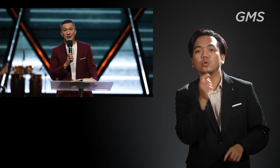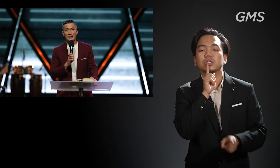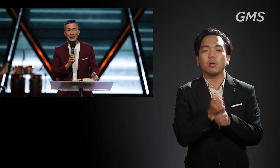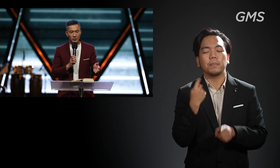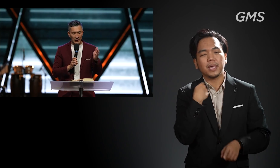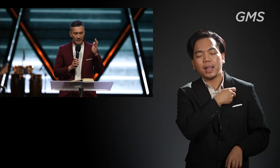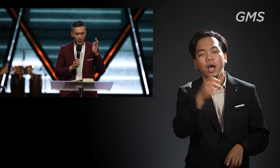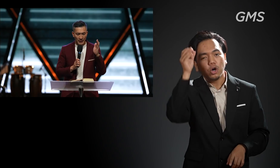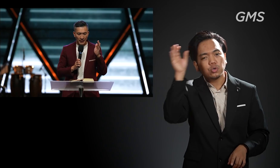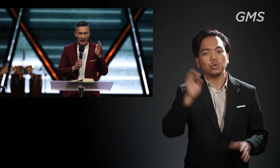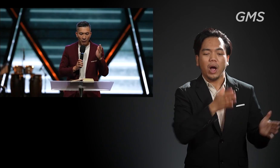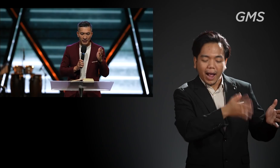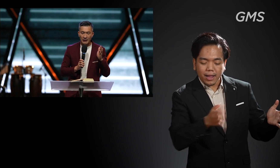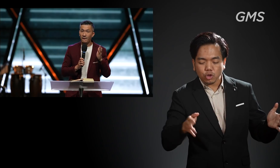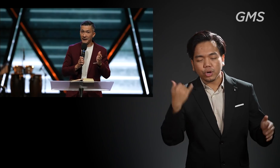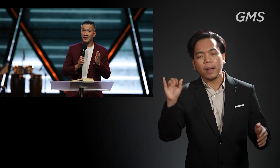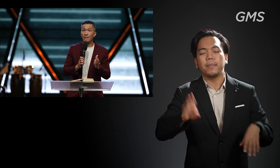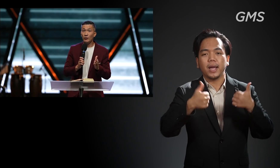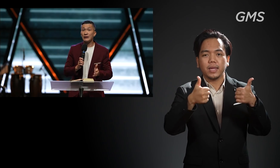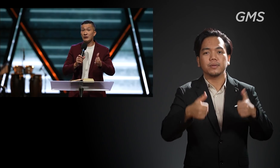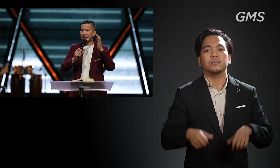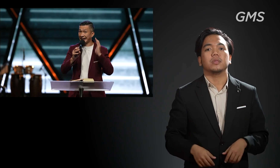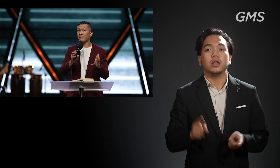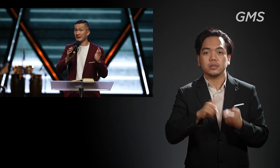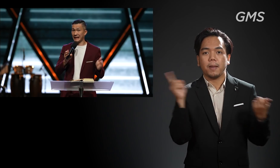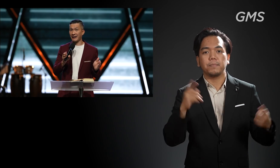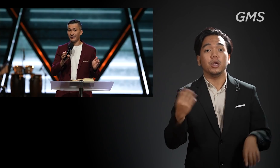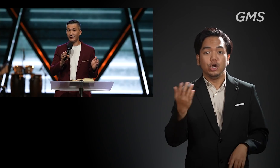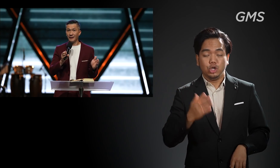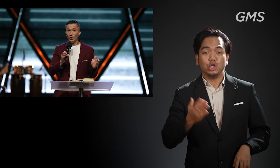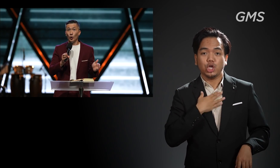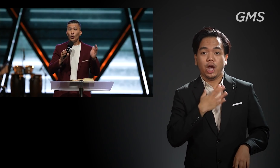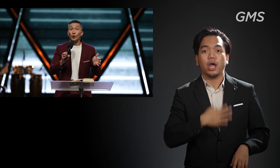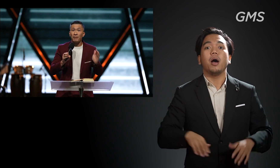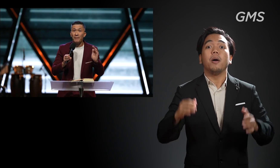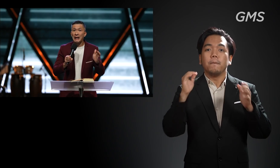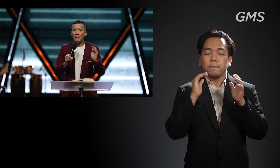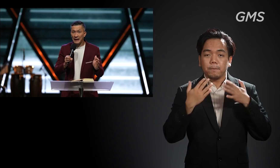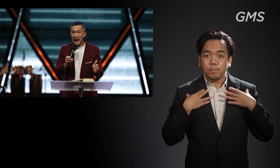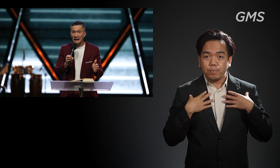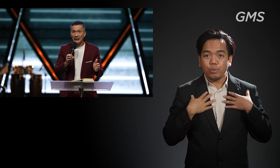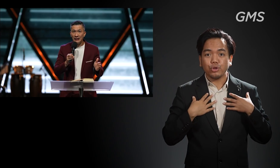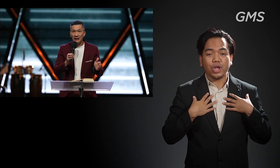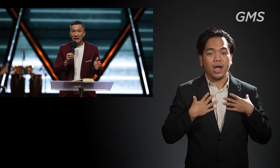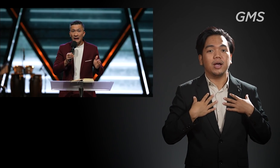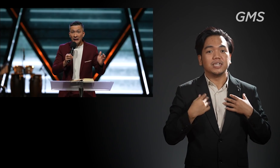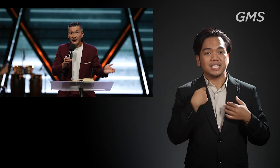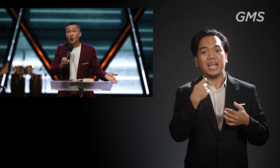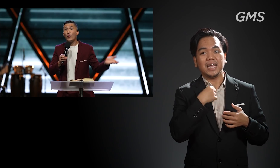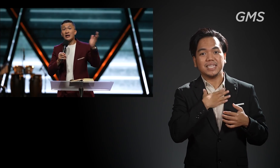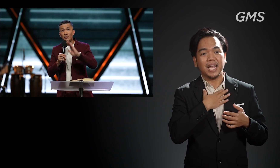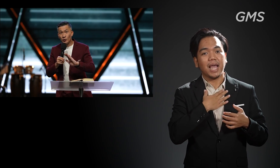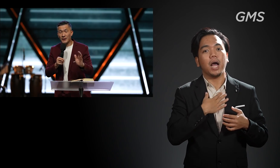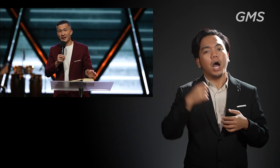adalah saya sudah punya allowance yang fix setiap bulan, sudah di cap sekian. Untuk pemberian-pemberian,